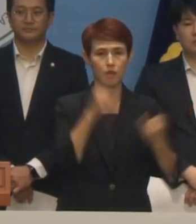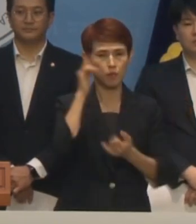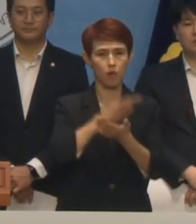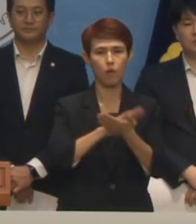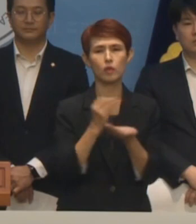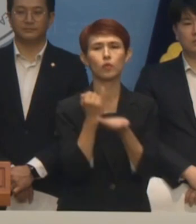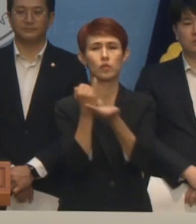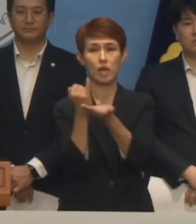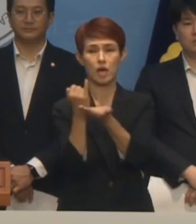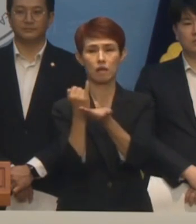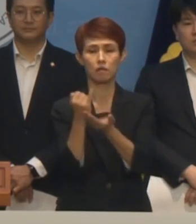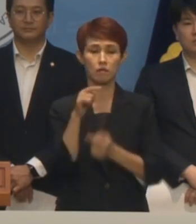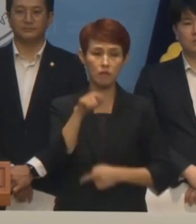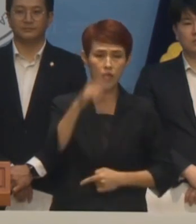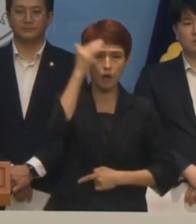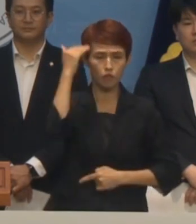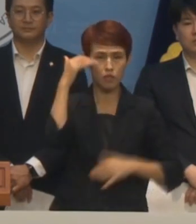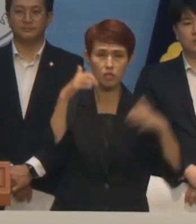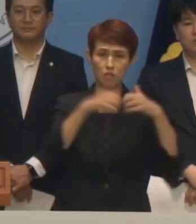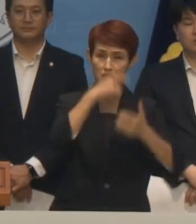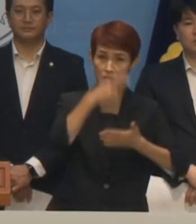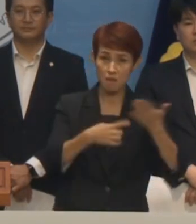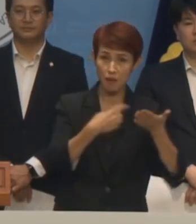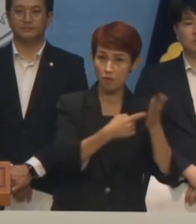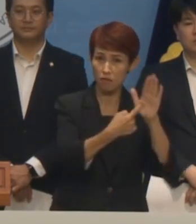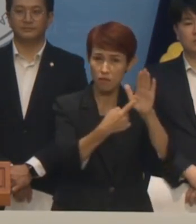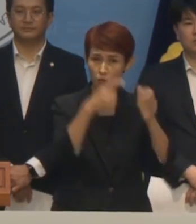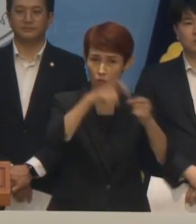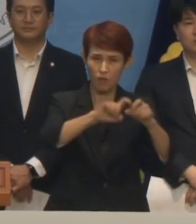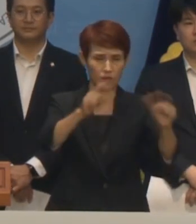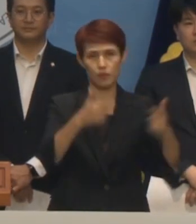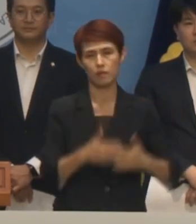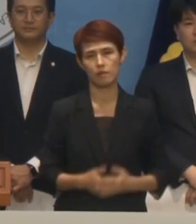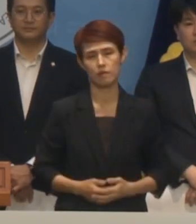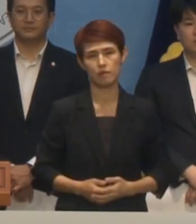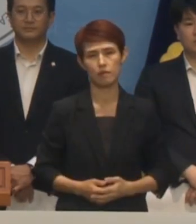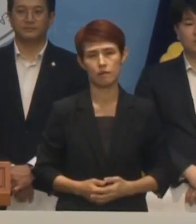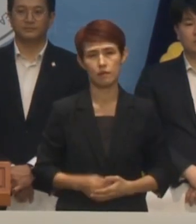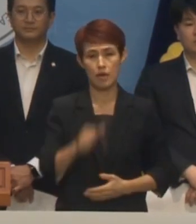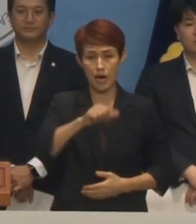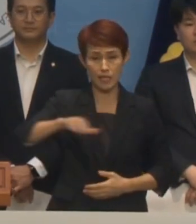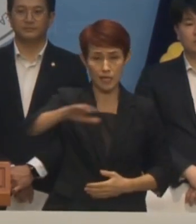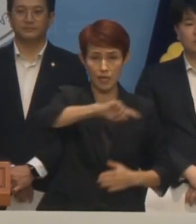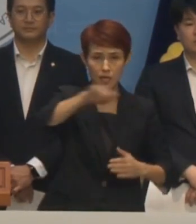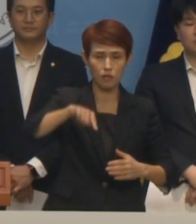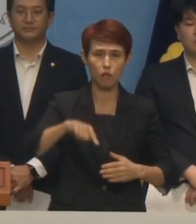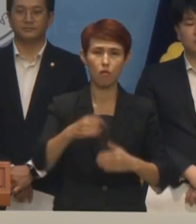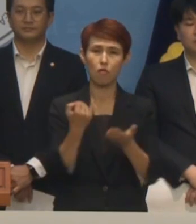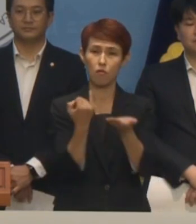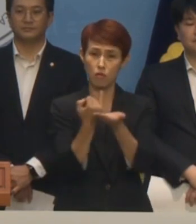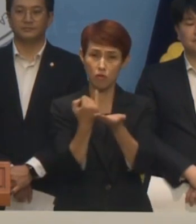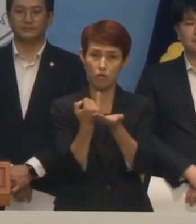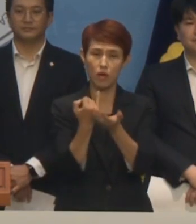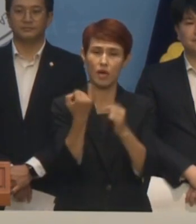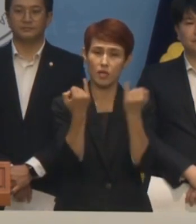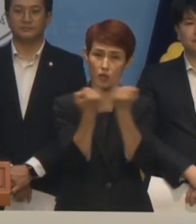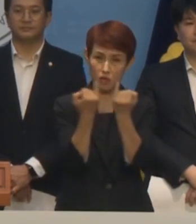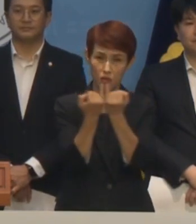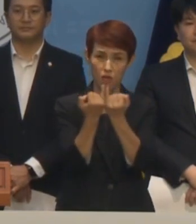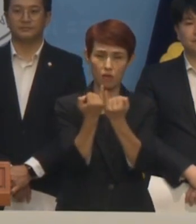피해만을 상징하진 않습니다. 제2차 세계대전 당시 아시아에서 여성과 소녀들에게 자행된